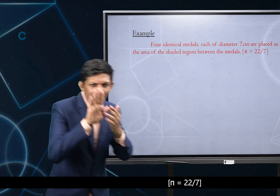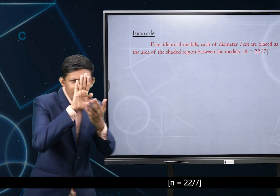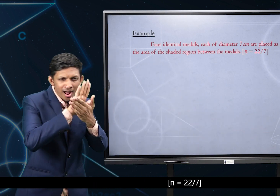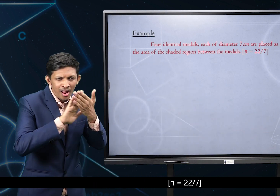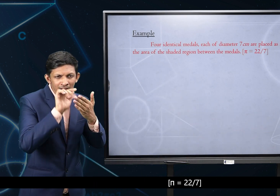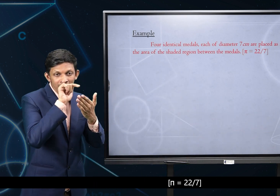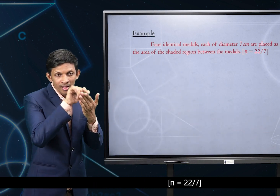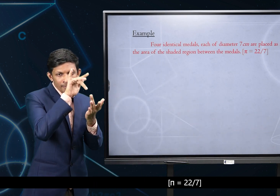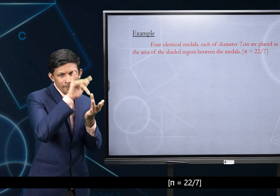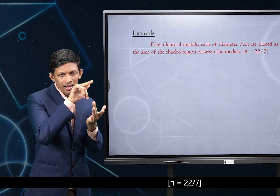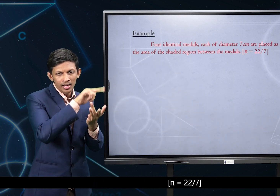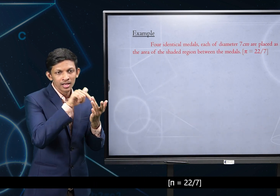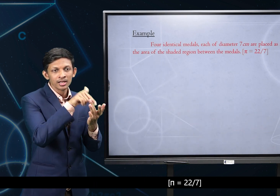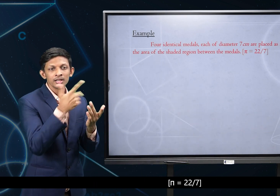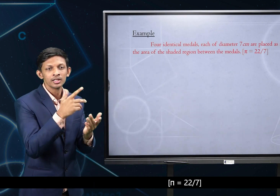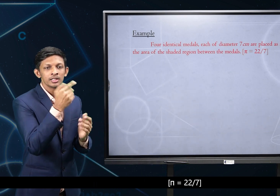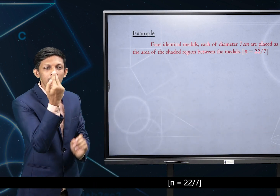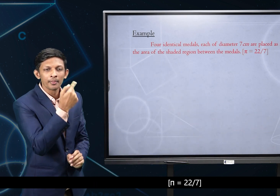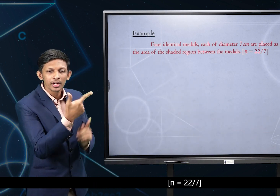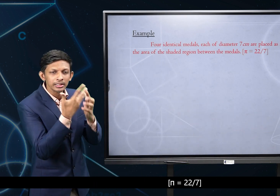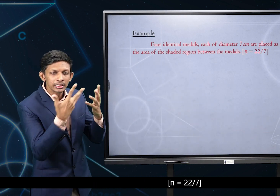= 22/7.